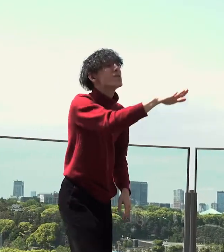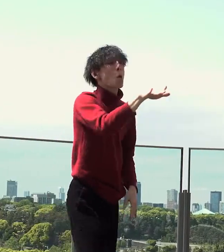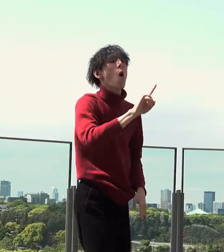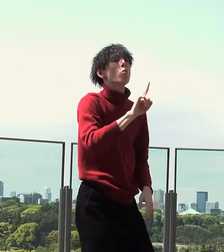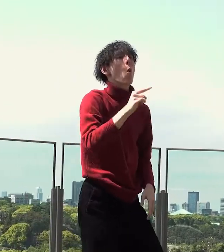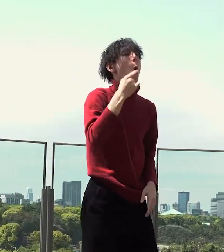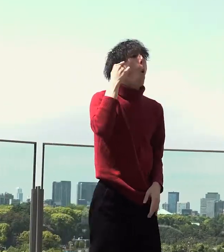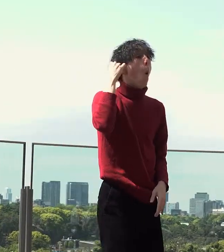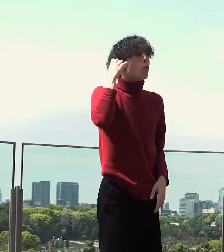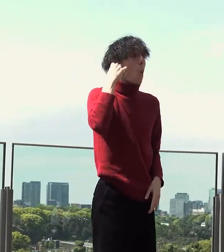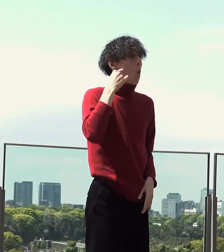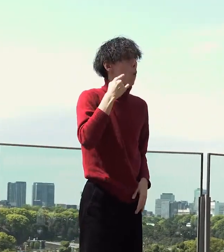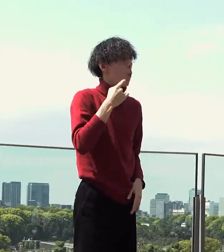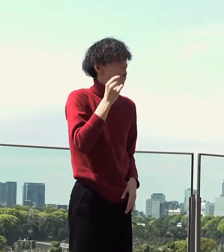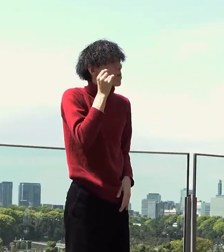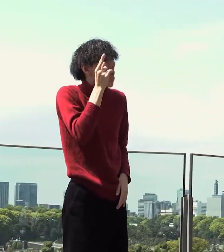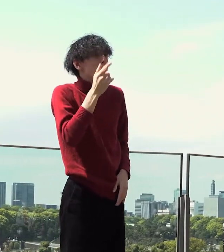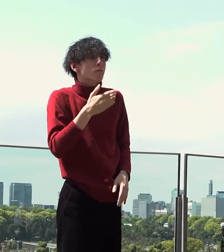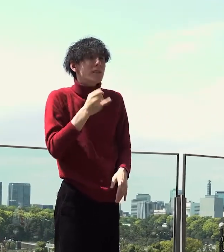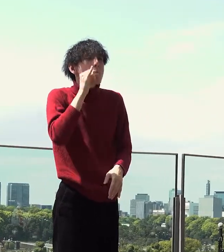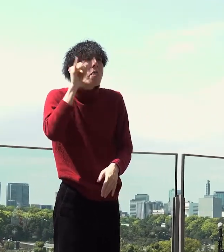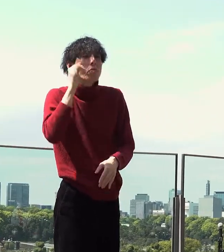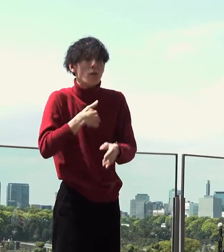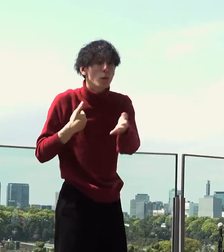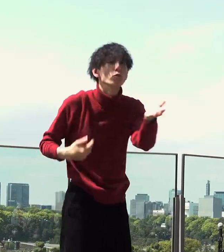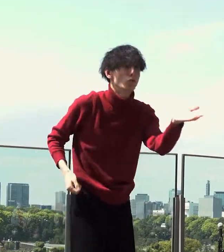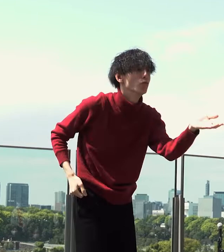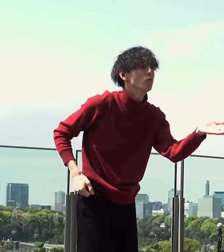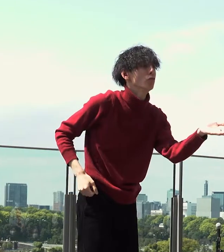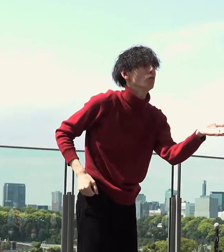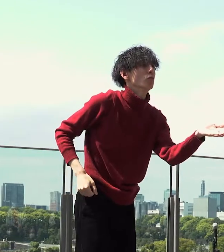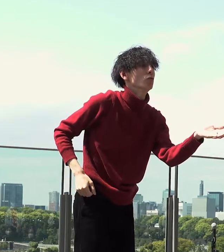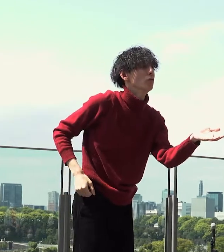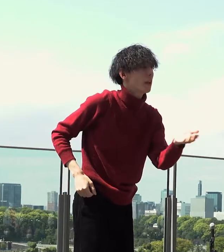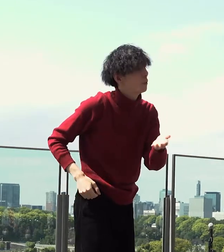これ皆さんどう思い、どんな音がイメージされました、